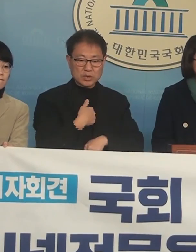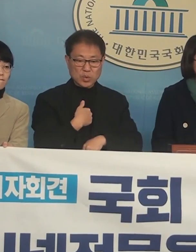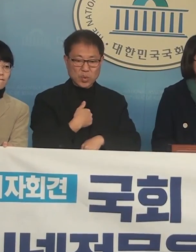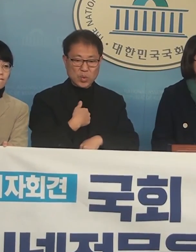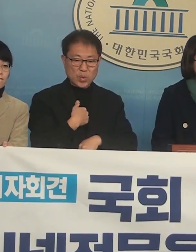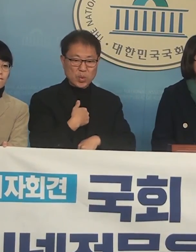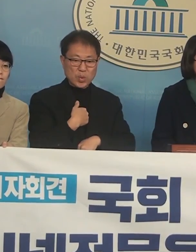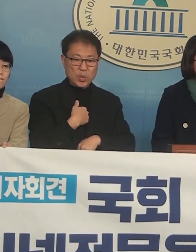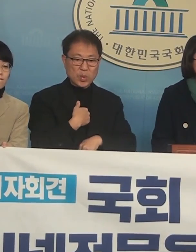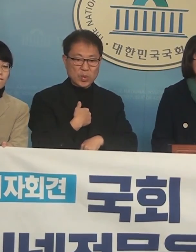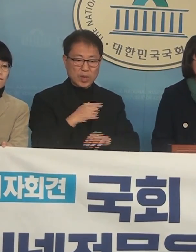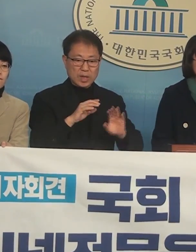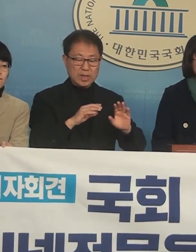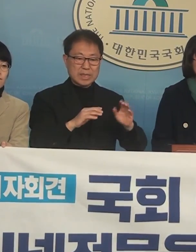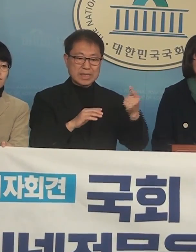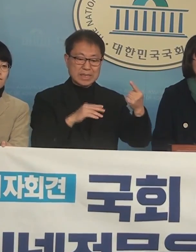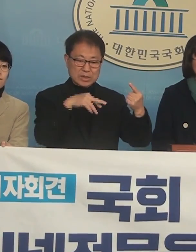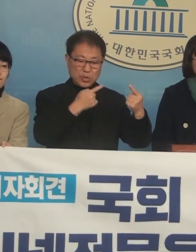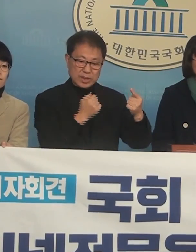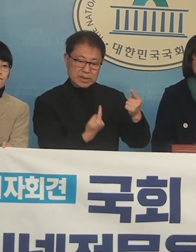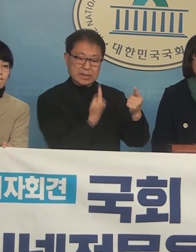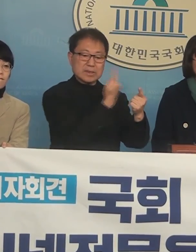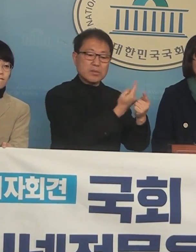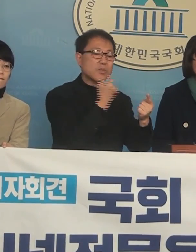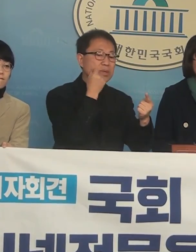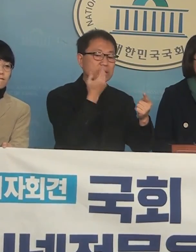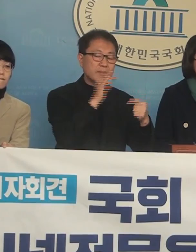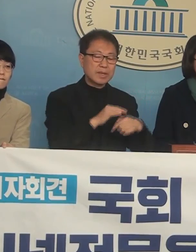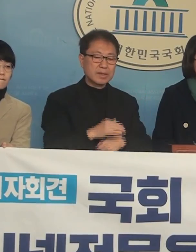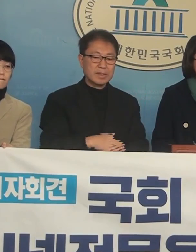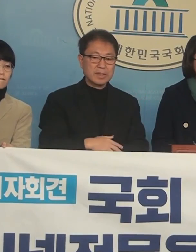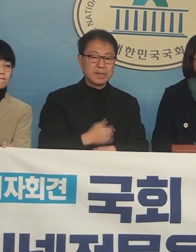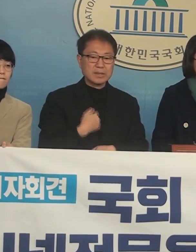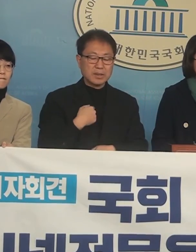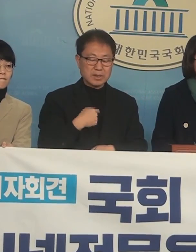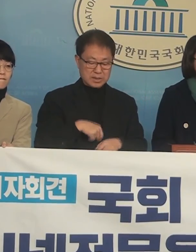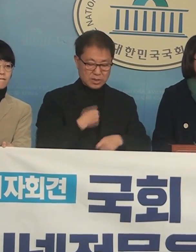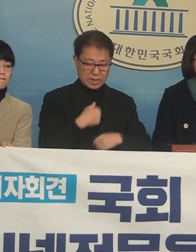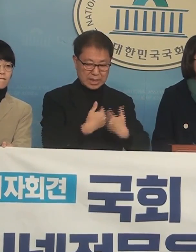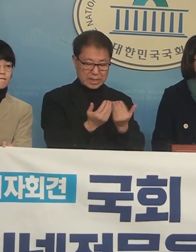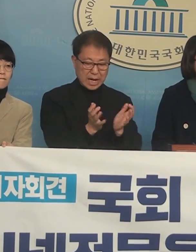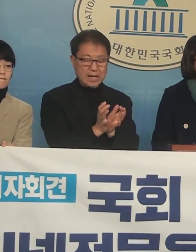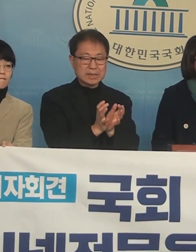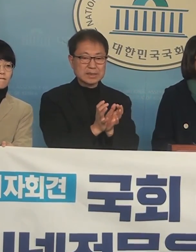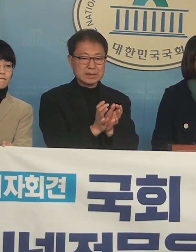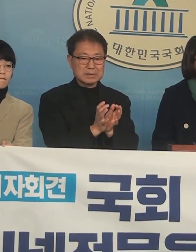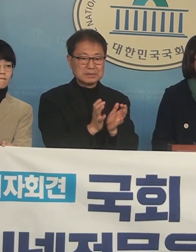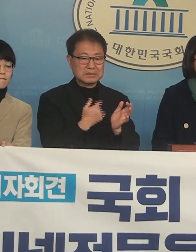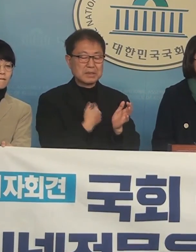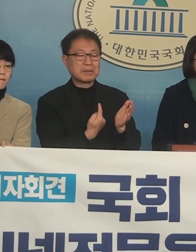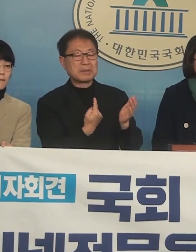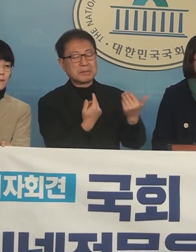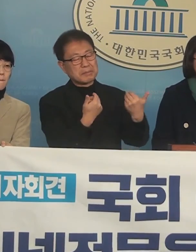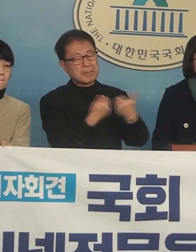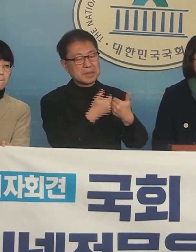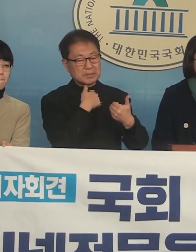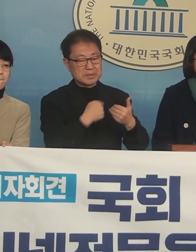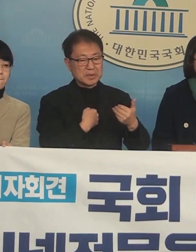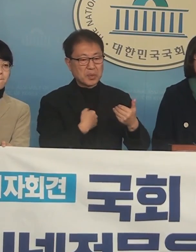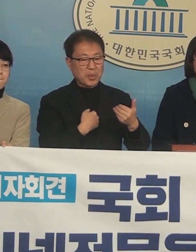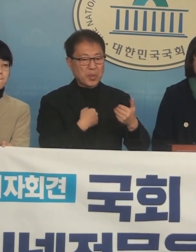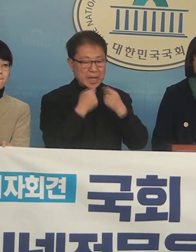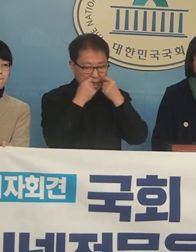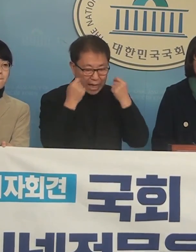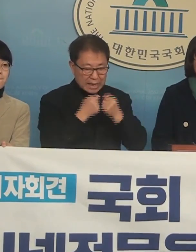물론 이제 법안 1소위는 들어가 있지 않지만 정의당은 당론으로 반대를 하고 있고 저도